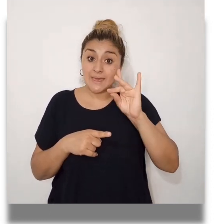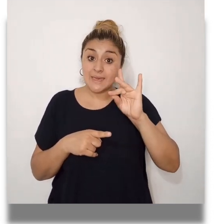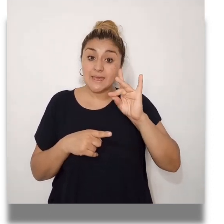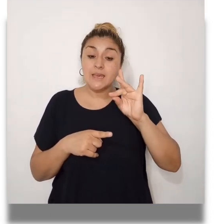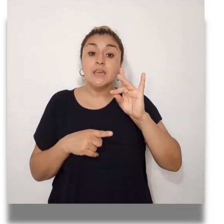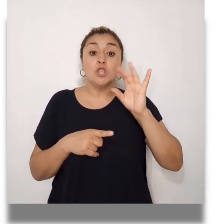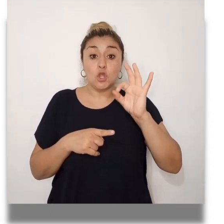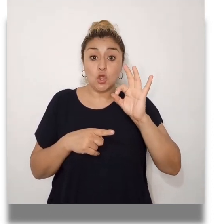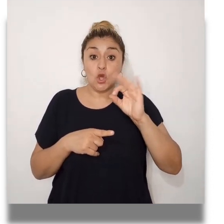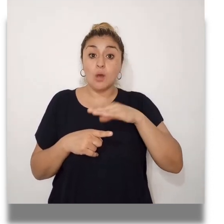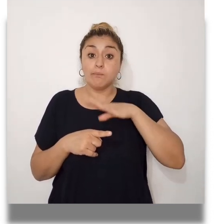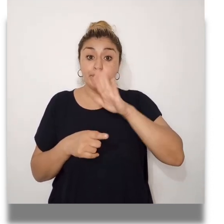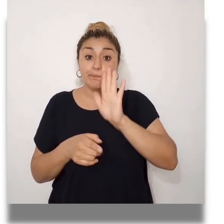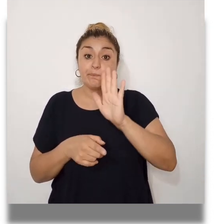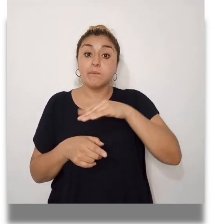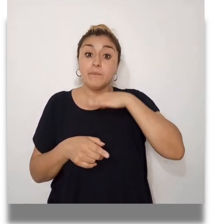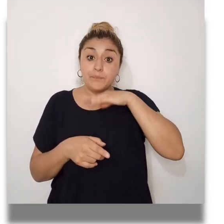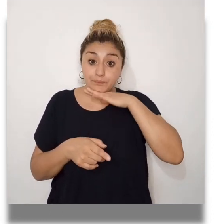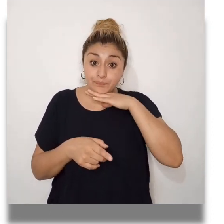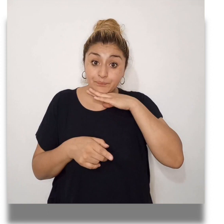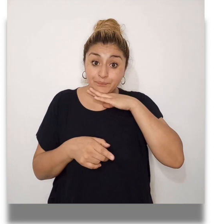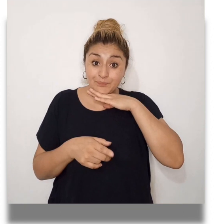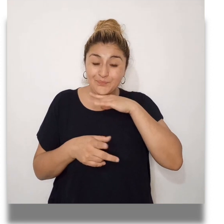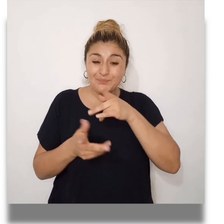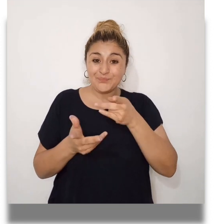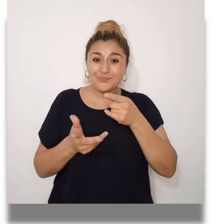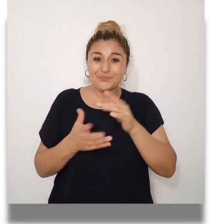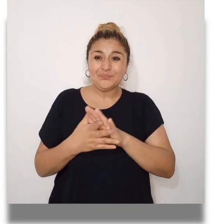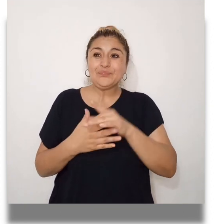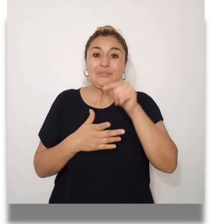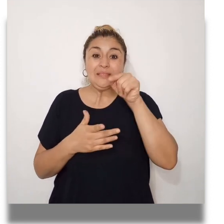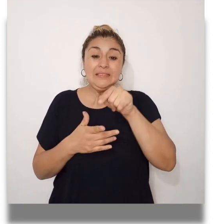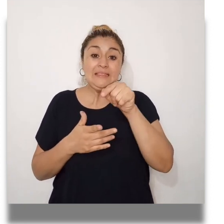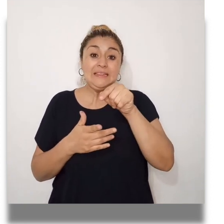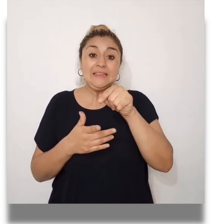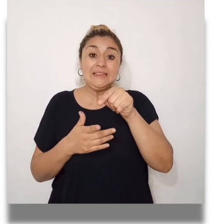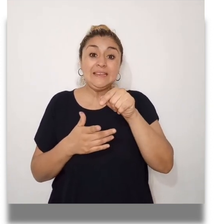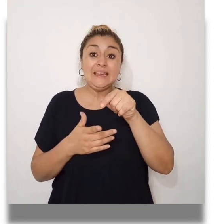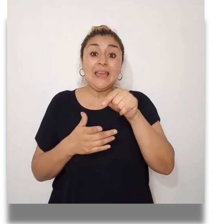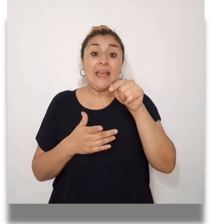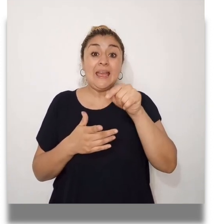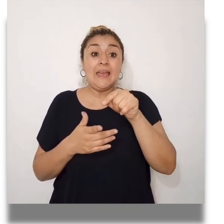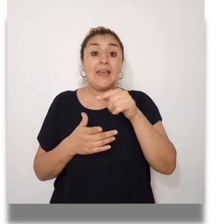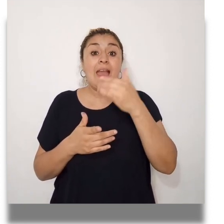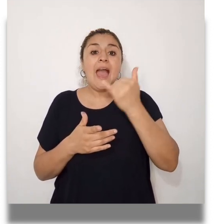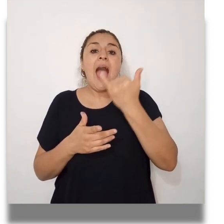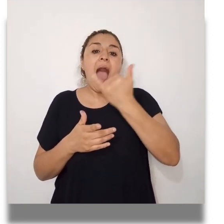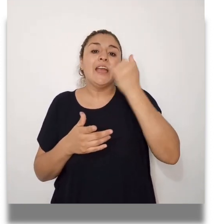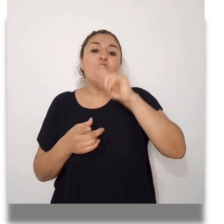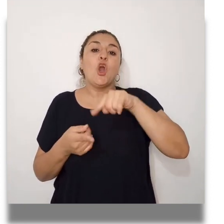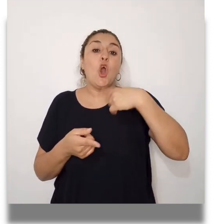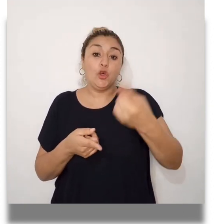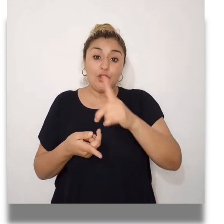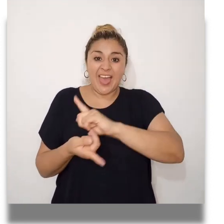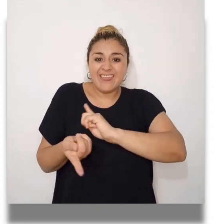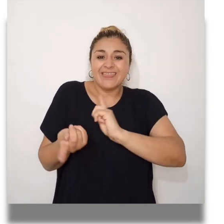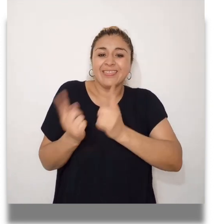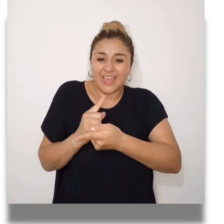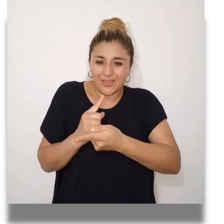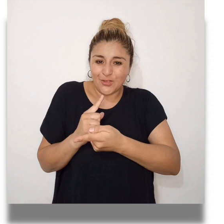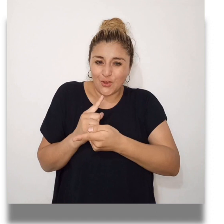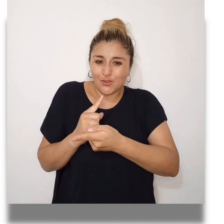estúpidos. Sino plutôt, il utilise le mot simplicité. Sino más bien utiliza la